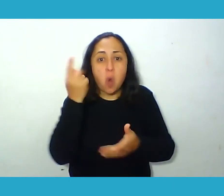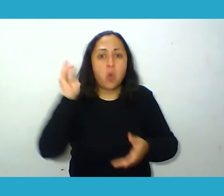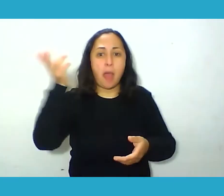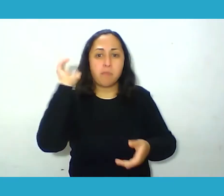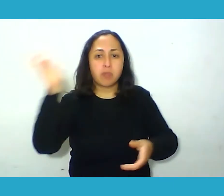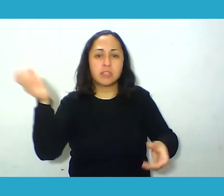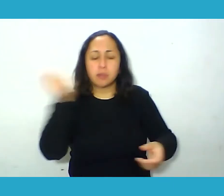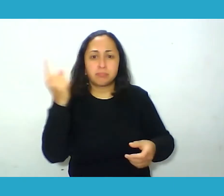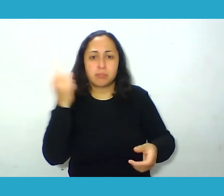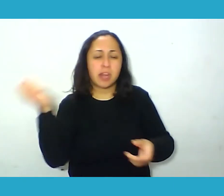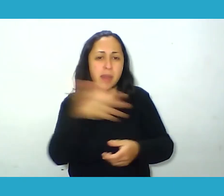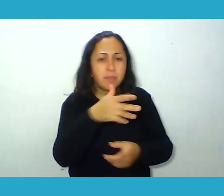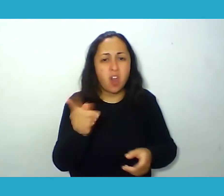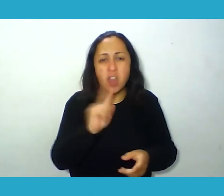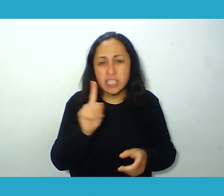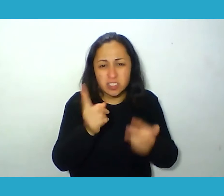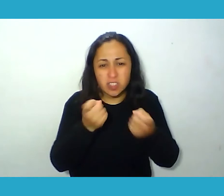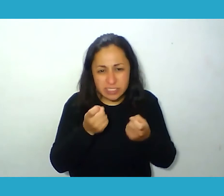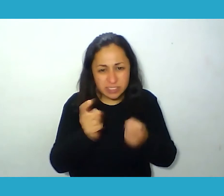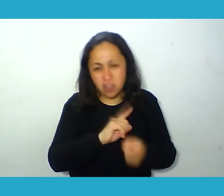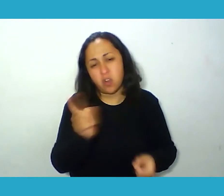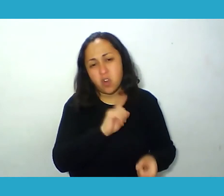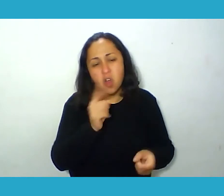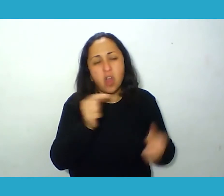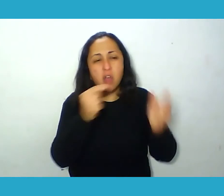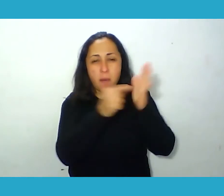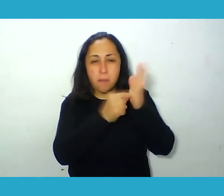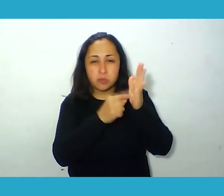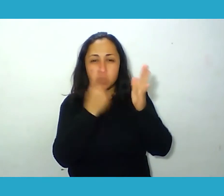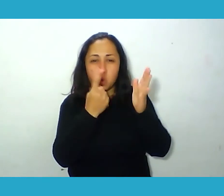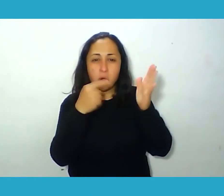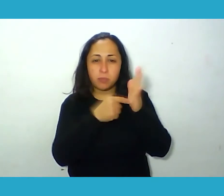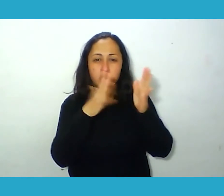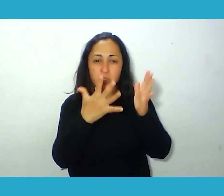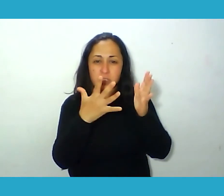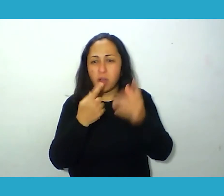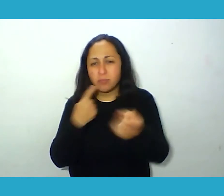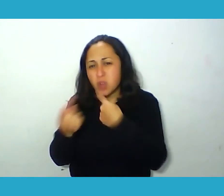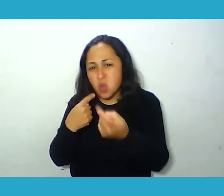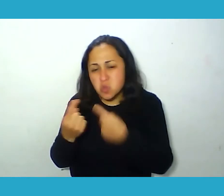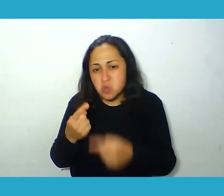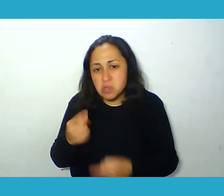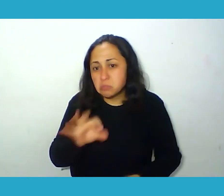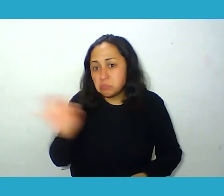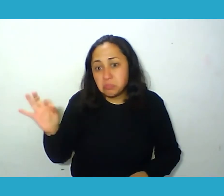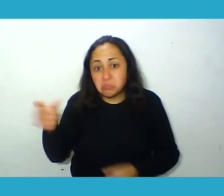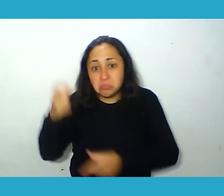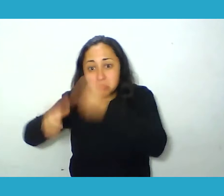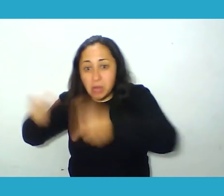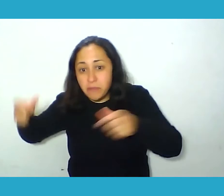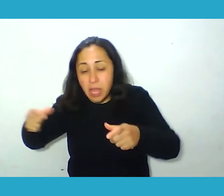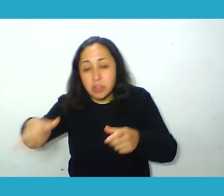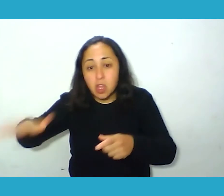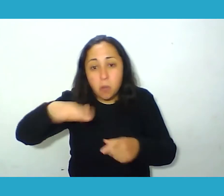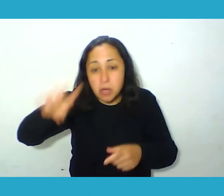insumos necesarios y recursos humanos para que funcionen. Cita una falla en el punto 1.5 sobre las personas consultadas, ya que no se consultaron a los habitantes